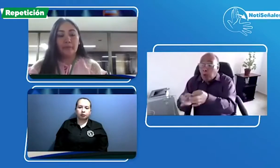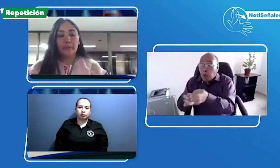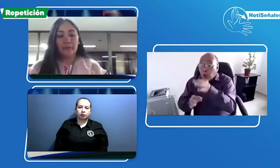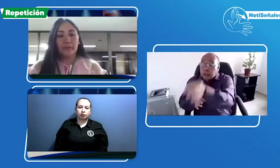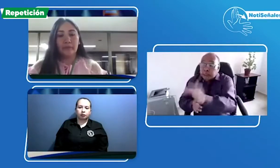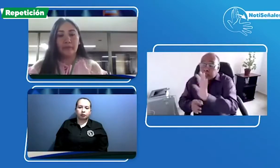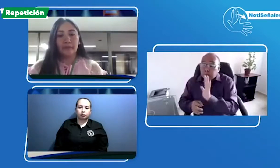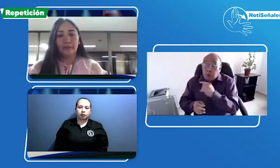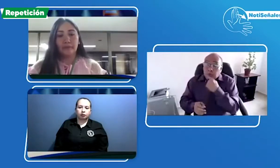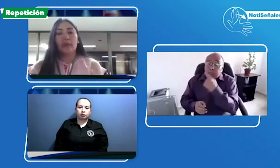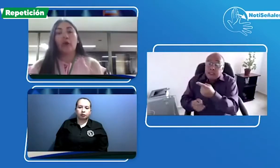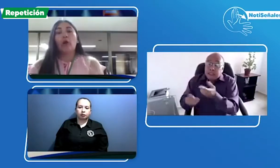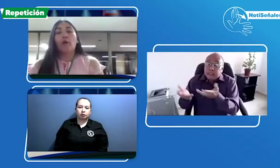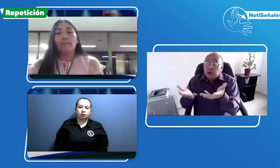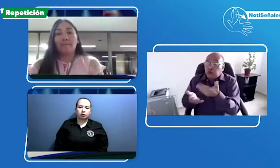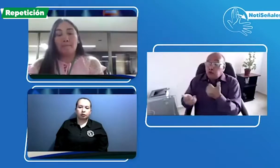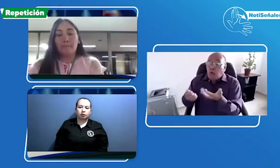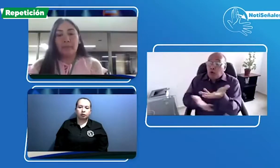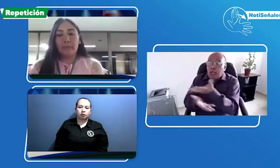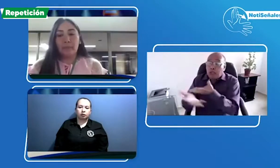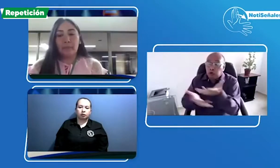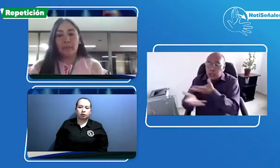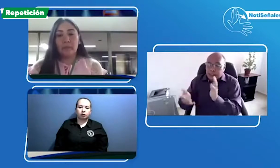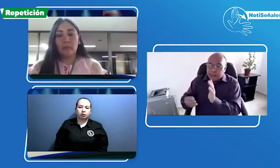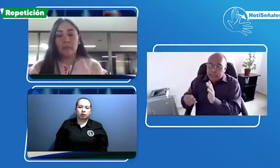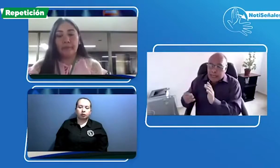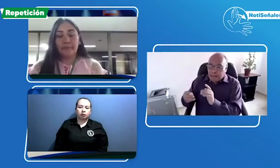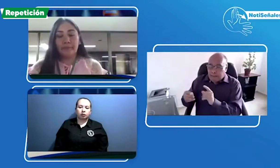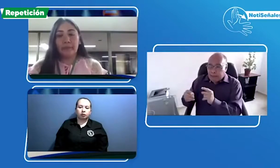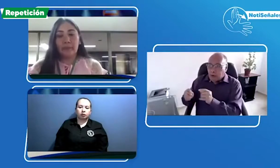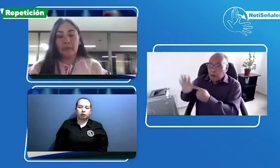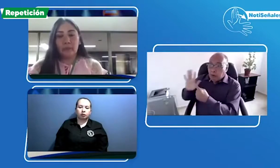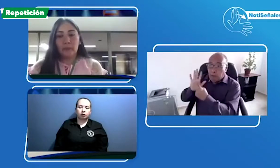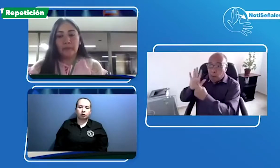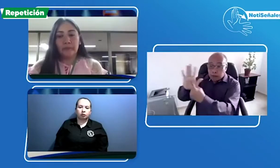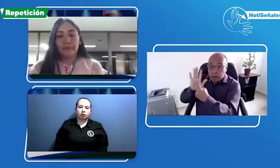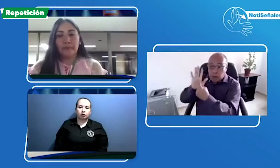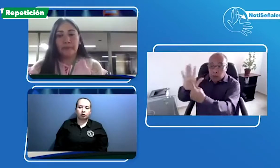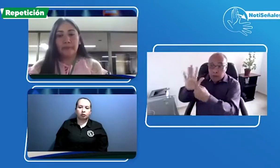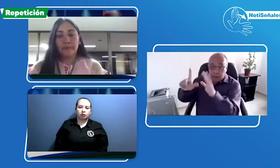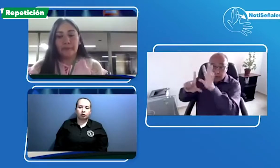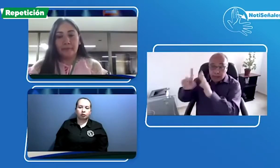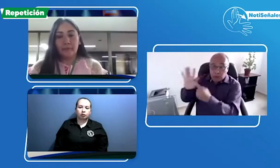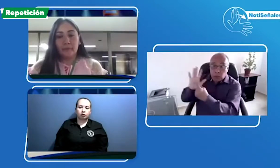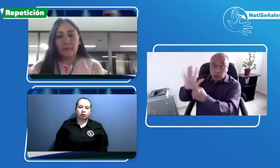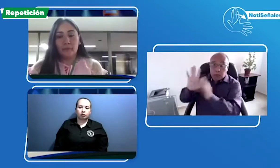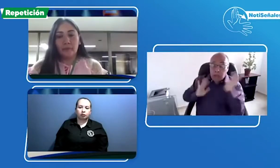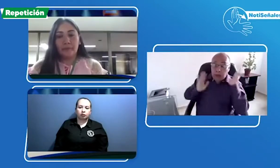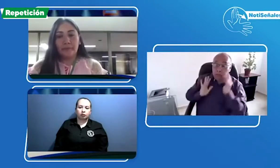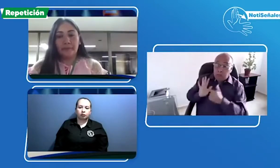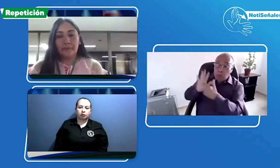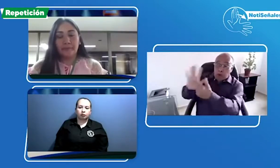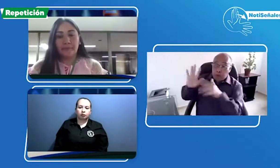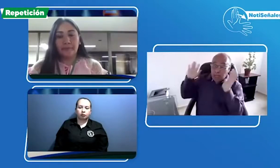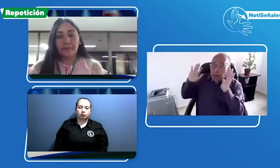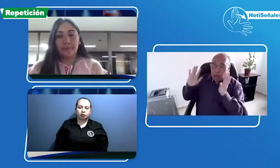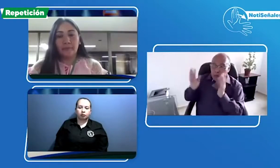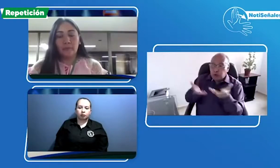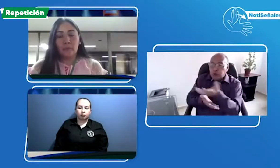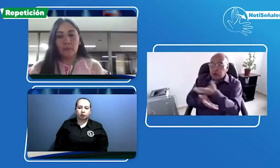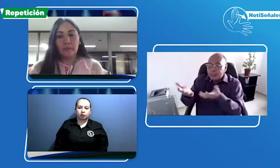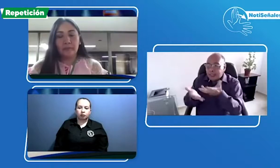de los videos en lengua de señas? Porque digamos que si alguno de los intérpretes se acerca a un municipio a cumplir